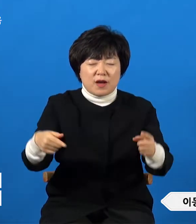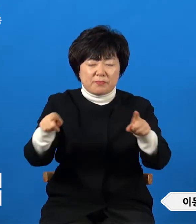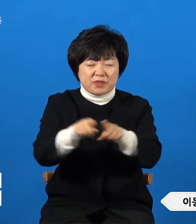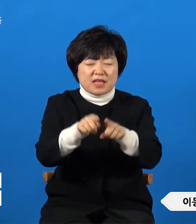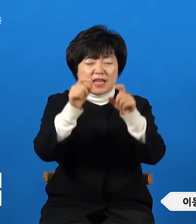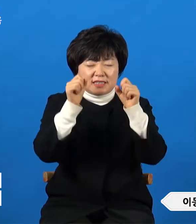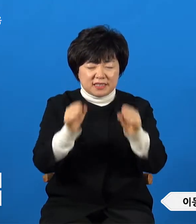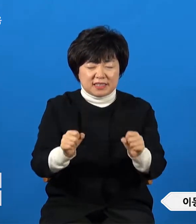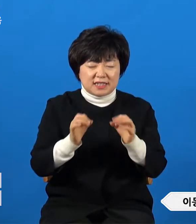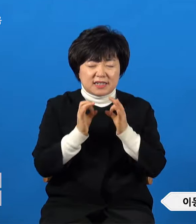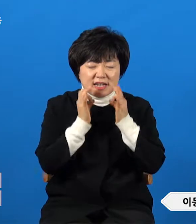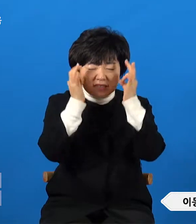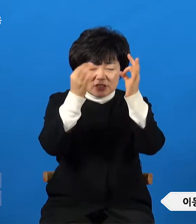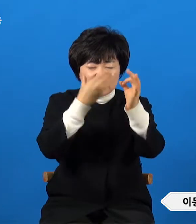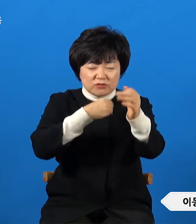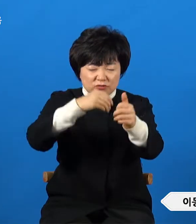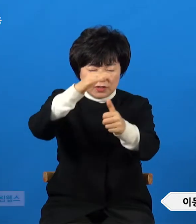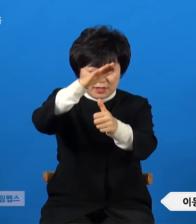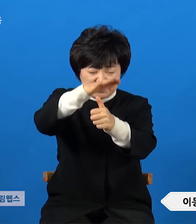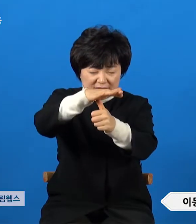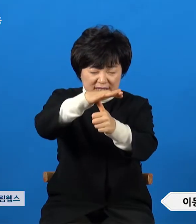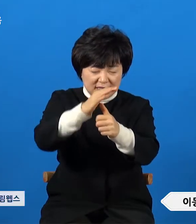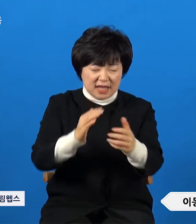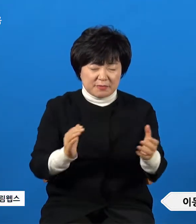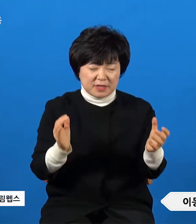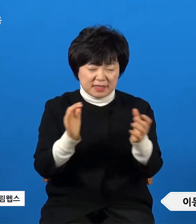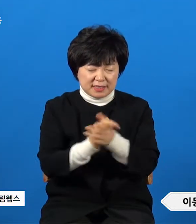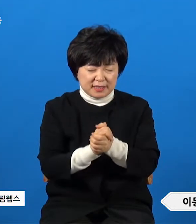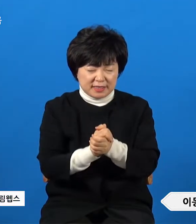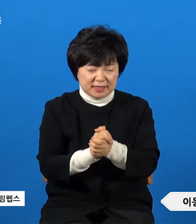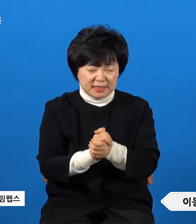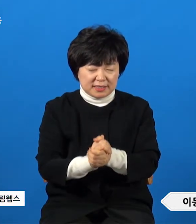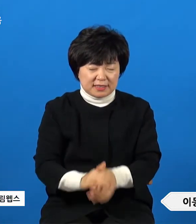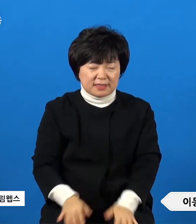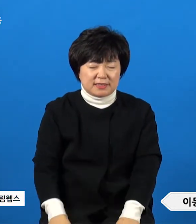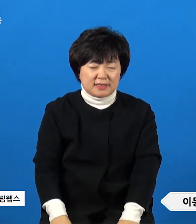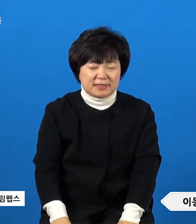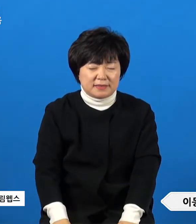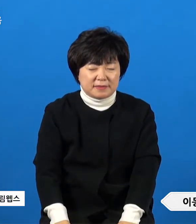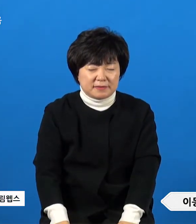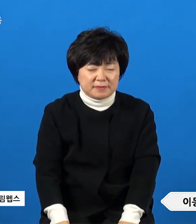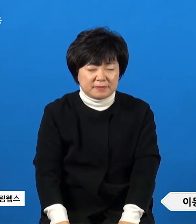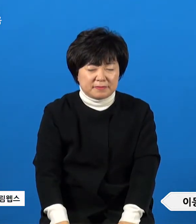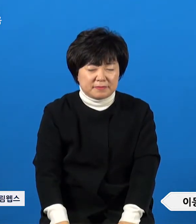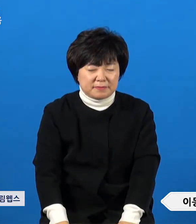함께 하시기를 간절히 축원하옵나이다. 아멘.